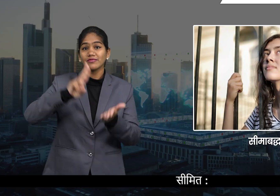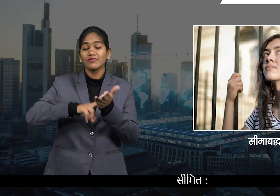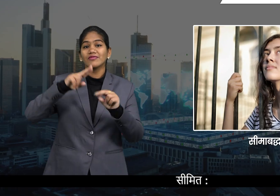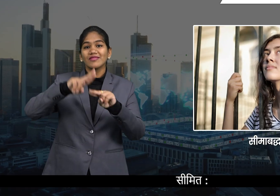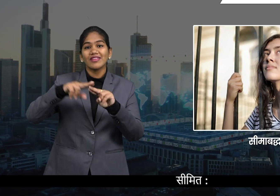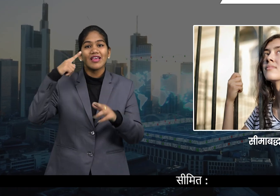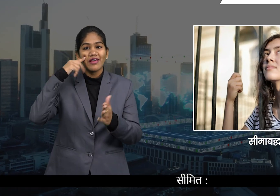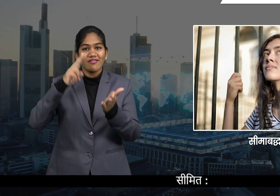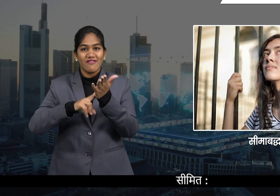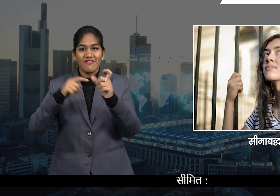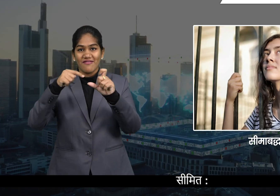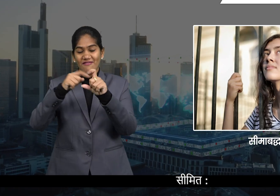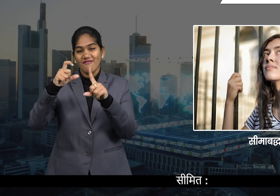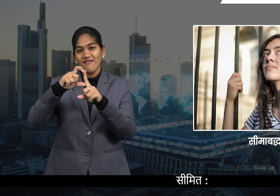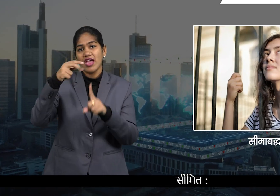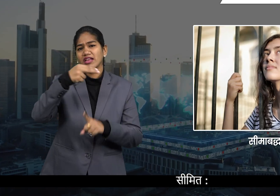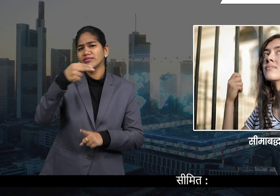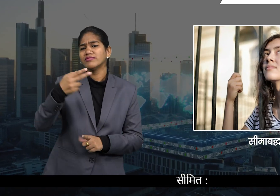सीमित,